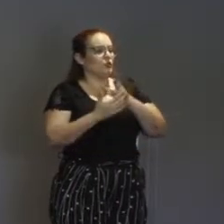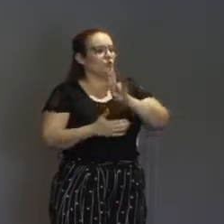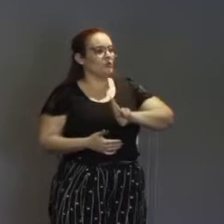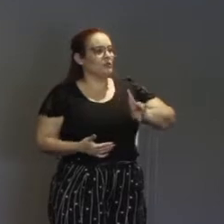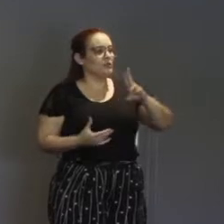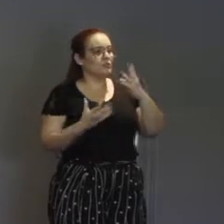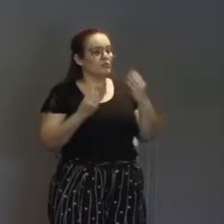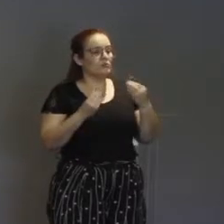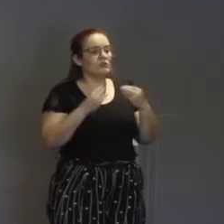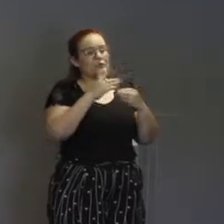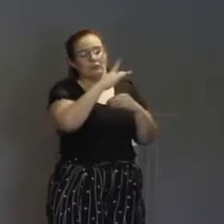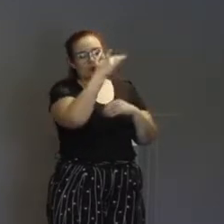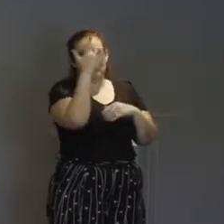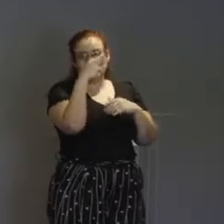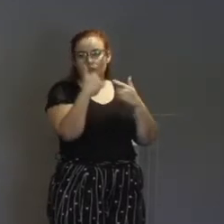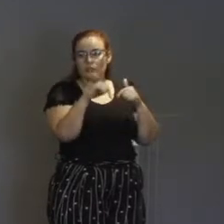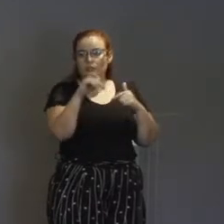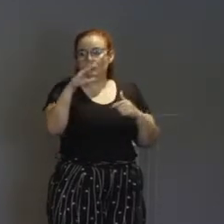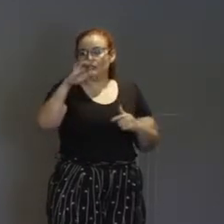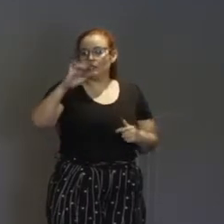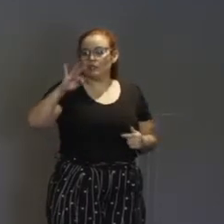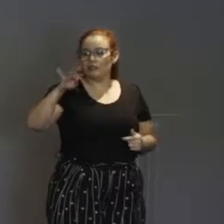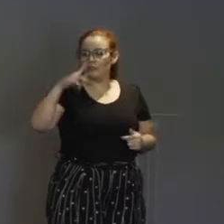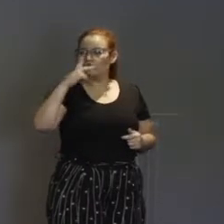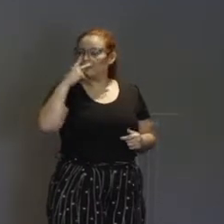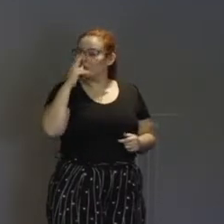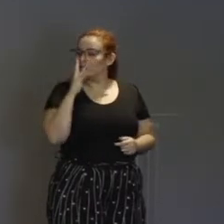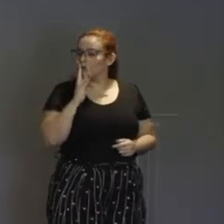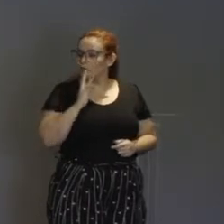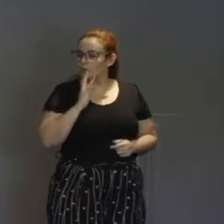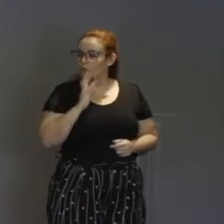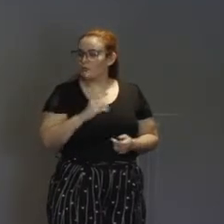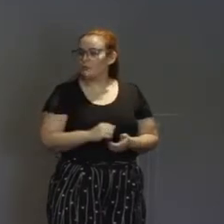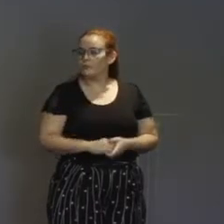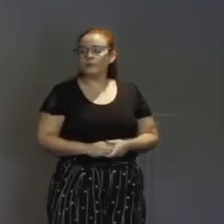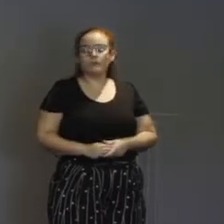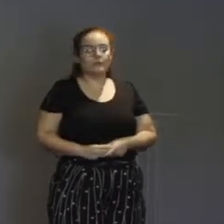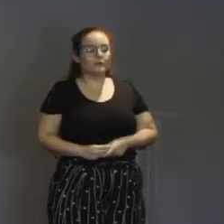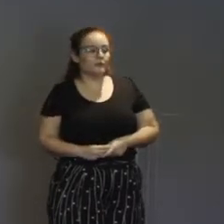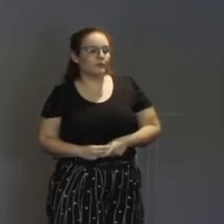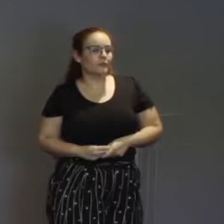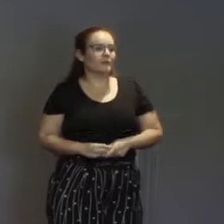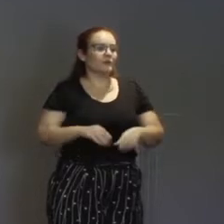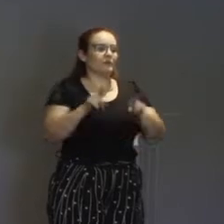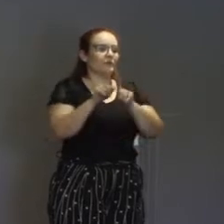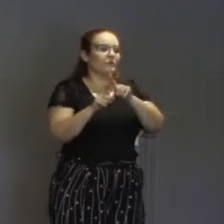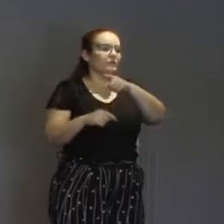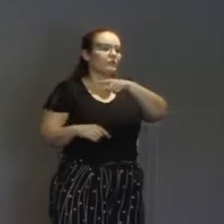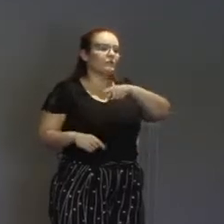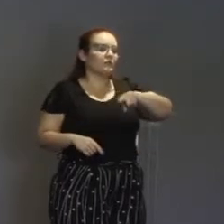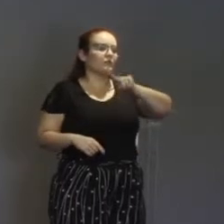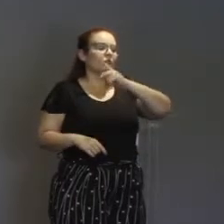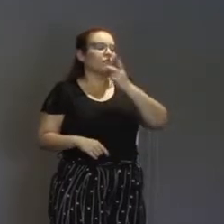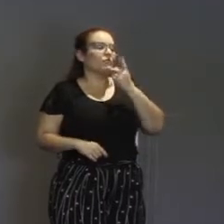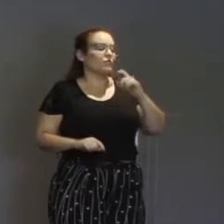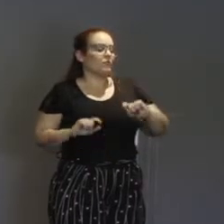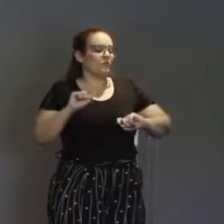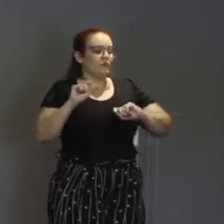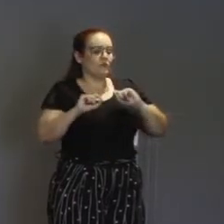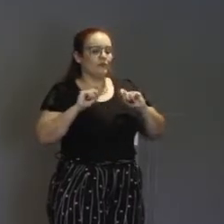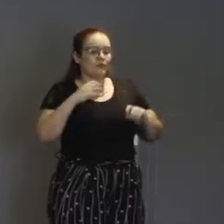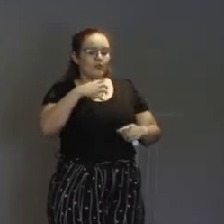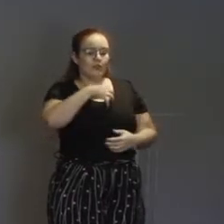segurança viária, o pessoal da CT que deve conhecer. E uma das coisas que eles pregam é para você tirar essa